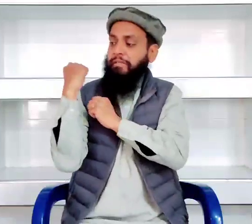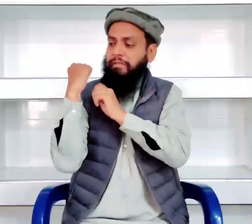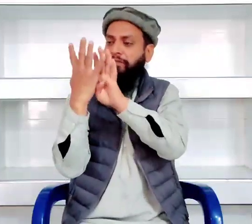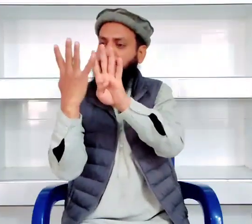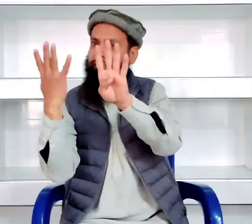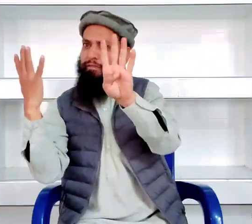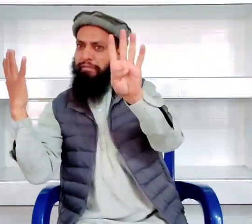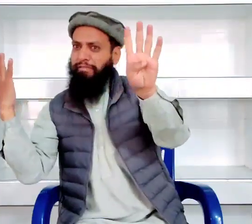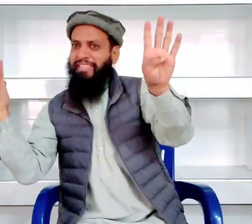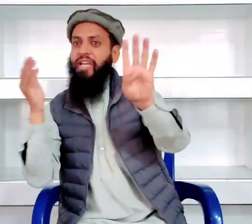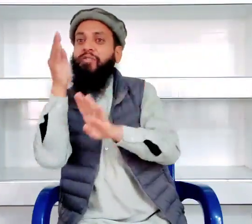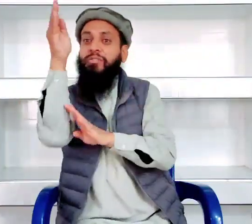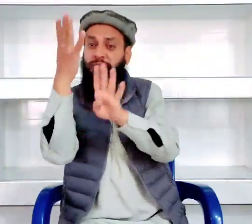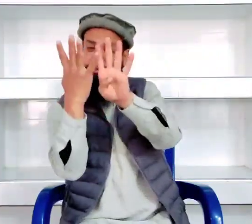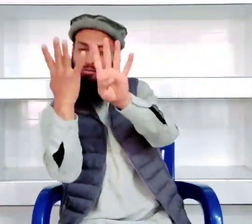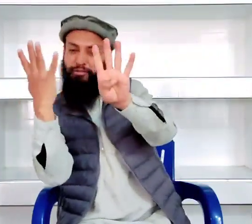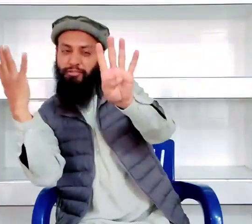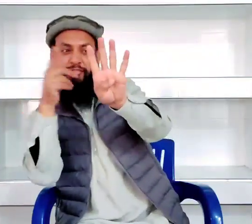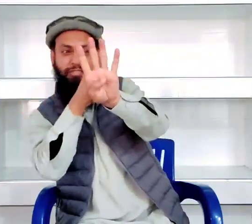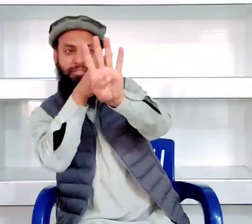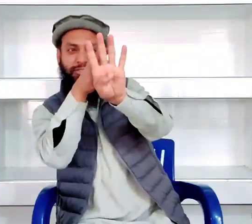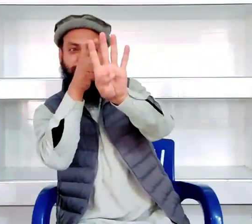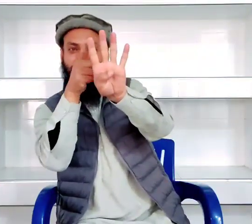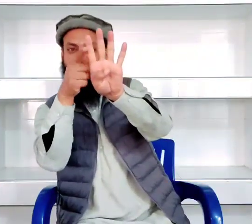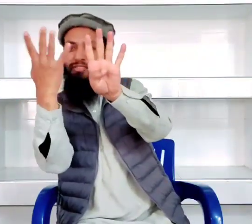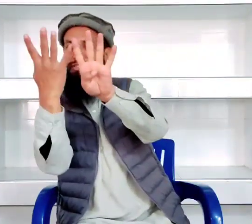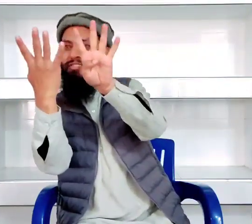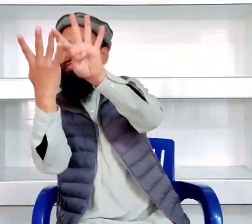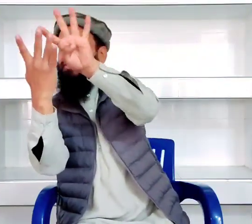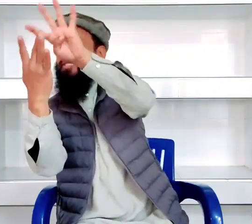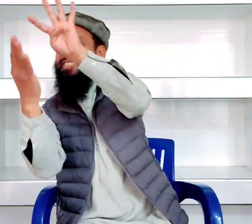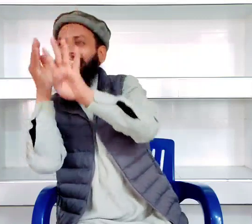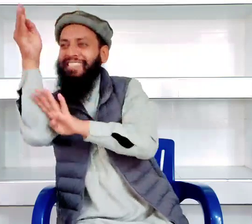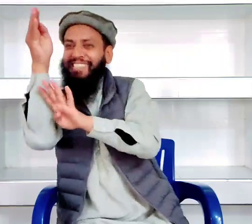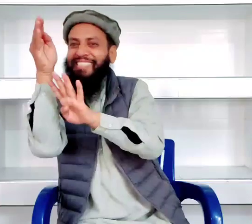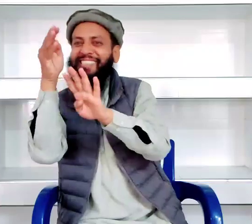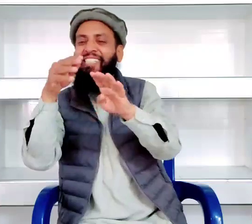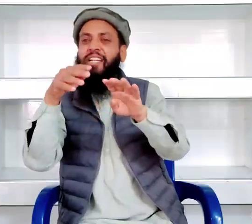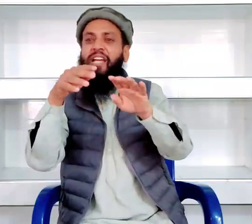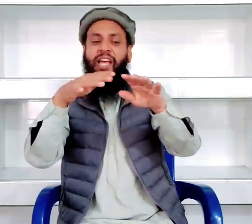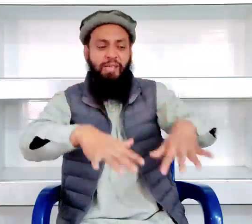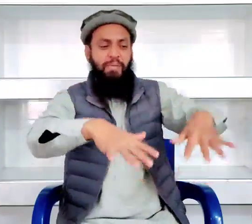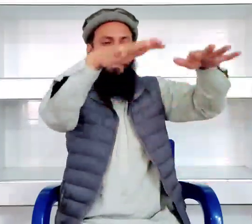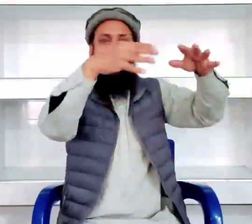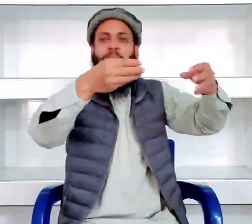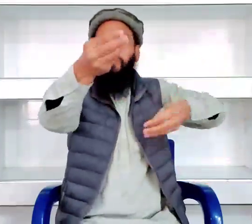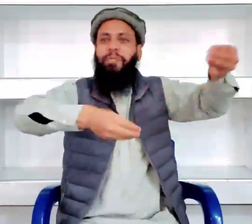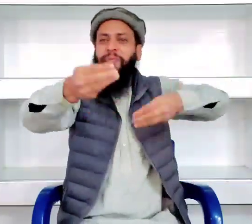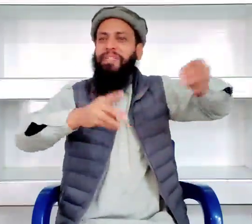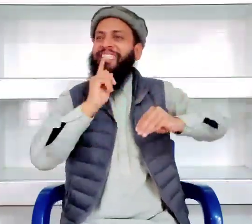فرمایا رسول اللہ صلی اللہ علیہ وسلم نے کہ جب منڈی کے اندر مال آ رہا ہے دور دراز علاقے میں وچوں تے